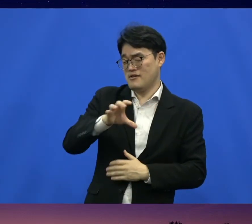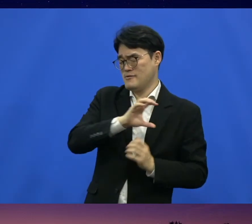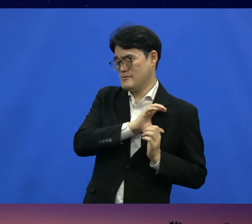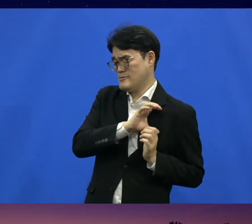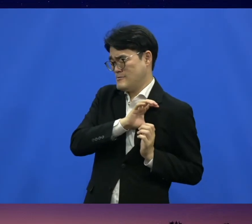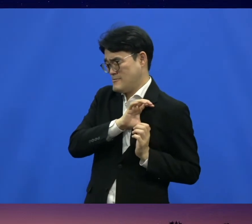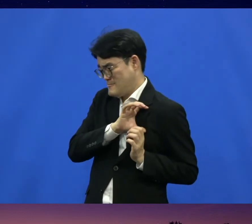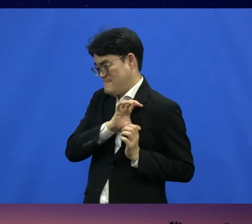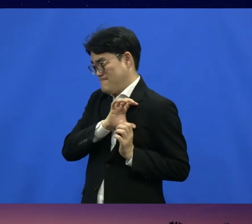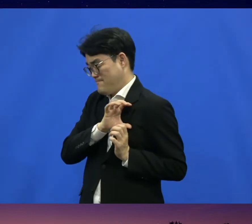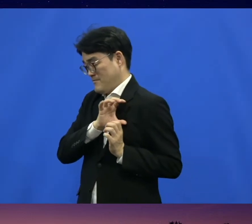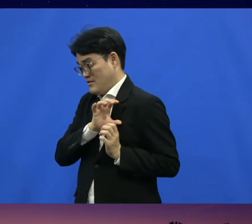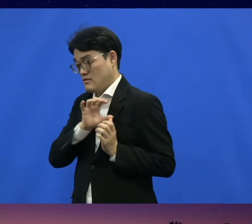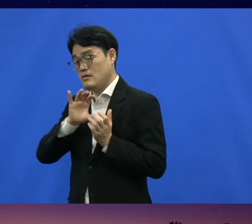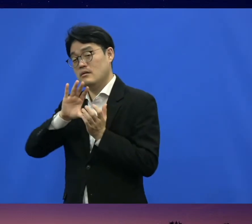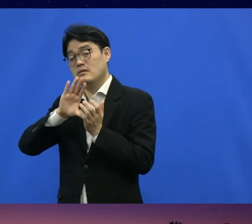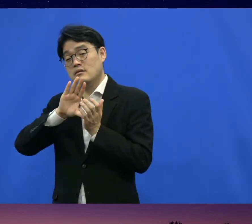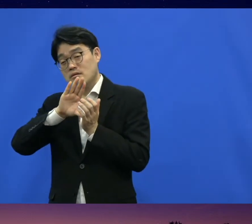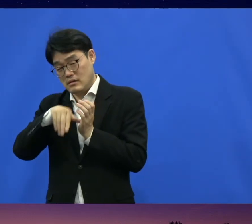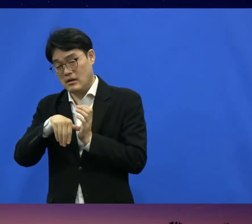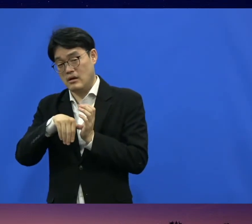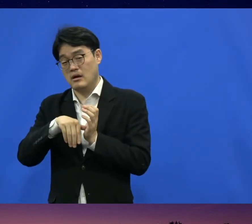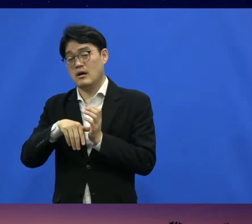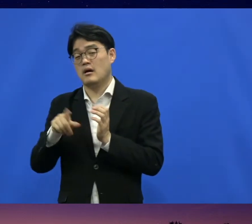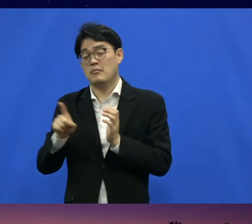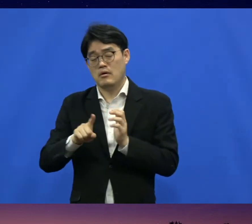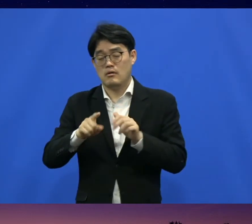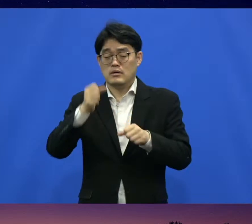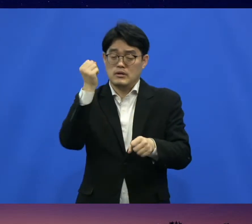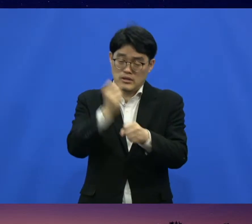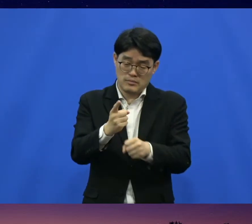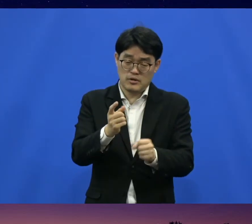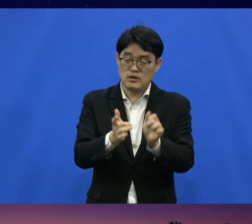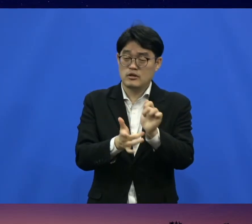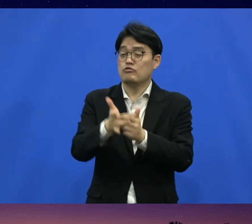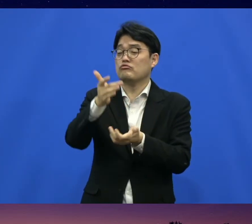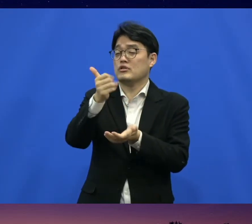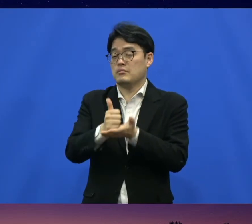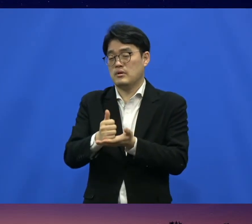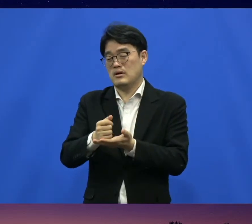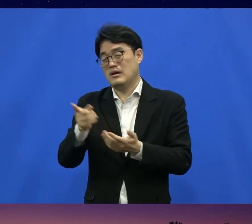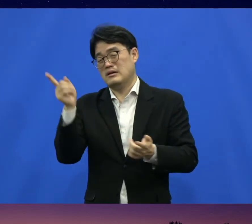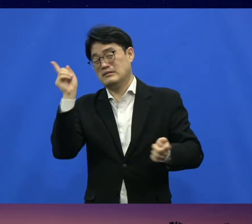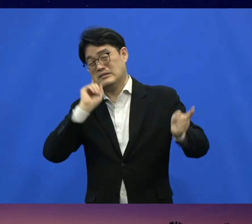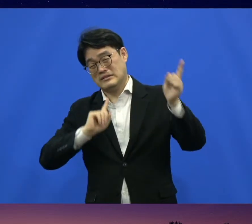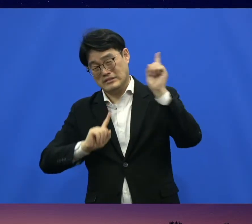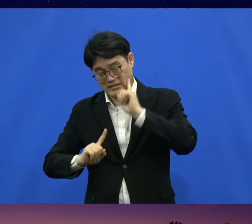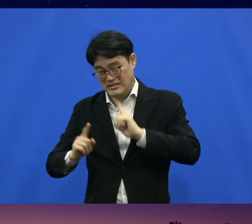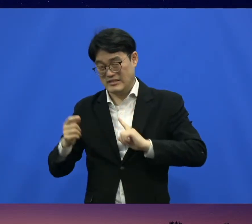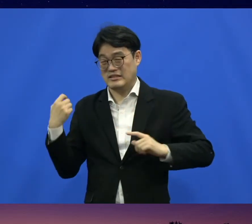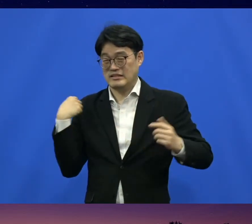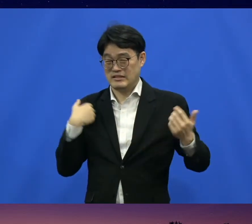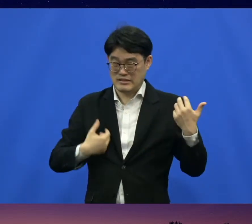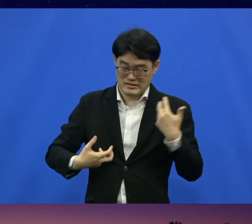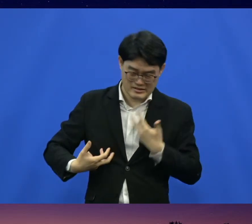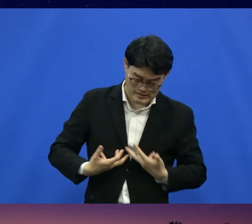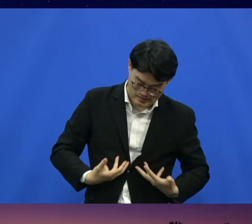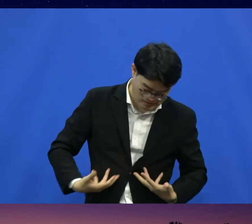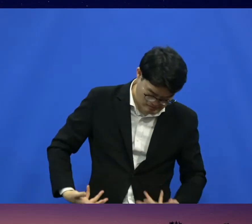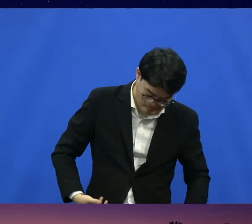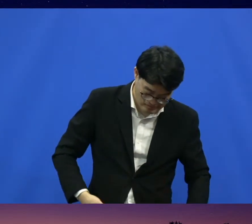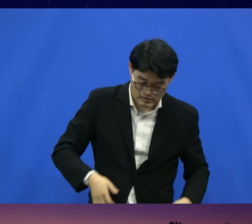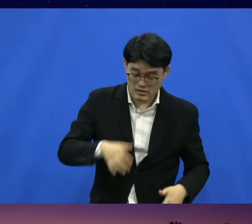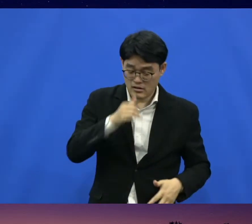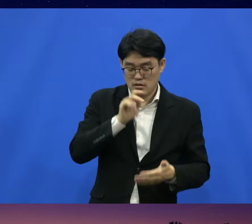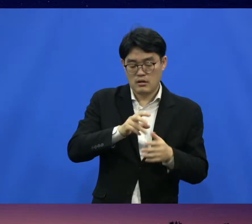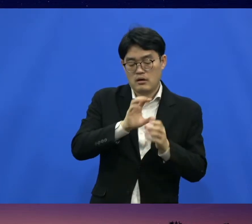가시는데 이미 많은 고초를 당하셔서, 그리고 예수님이 몸이 허약하셔서 쓰러지시는 거예요.